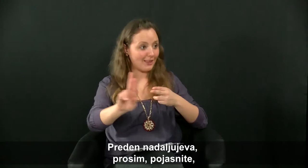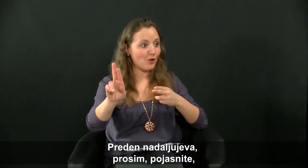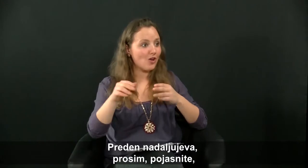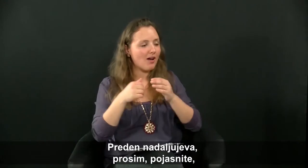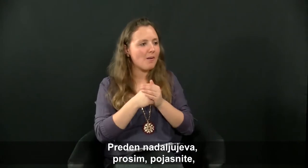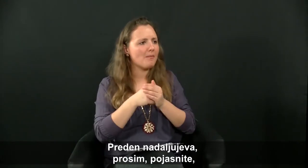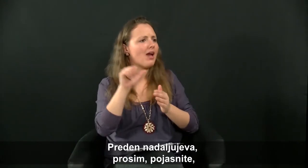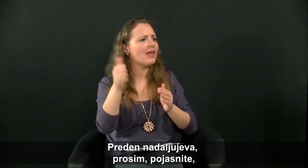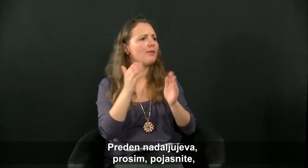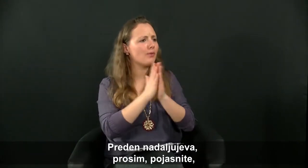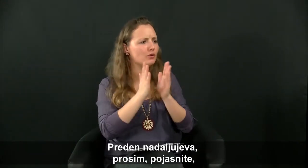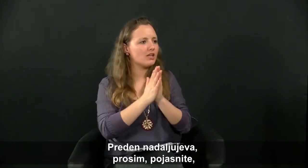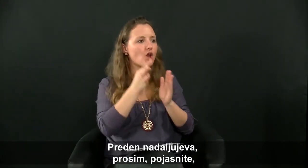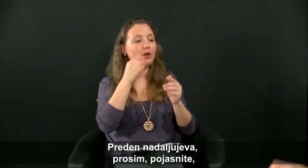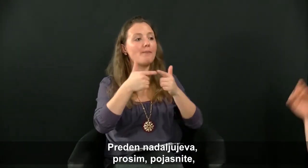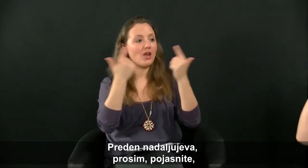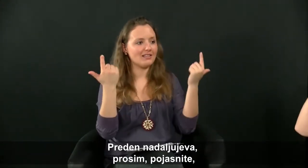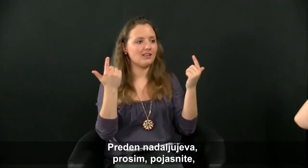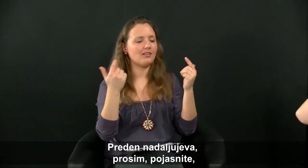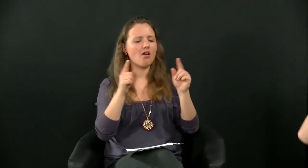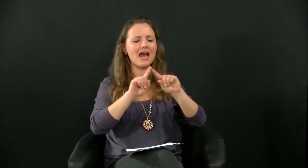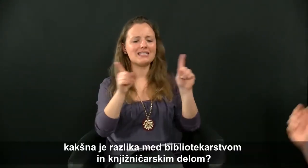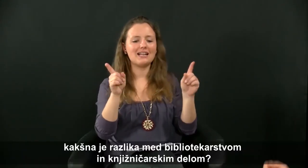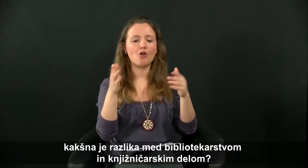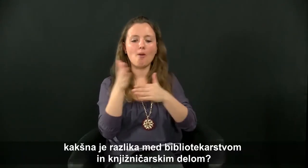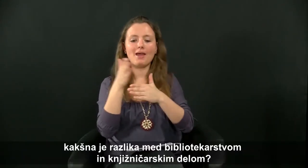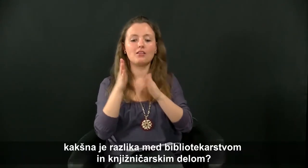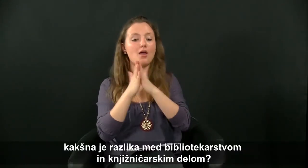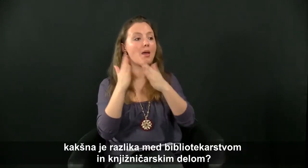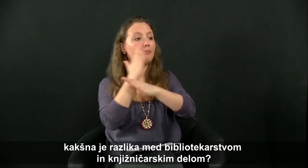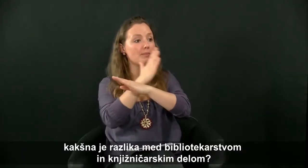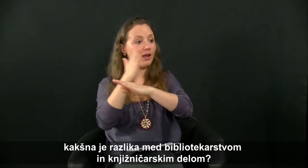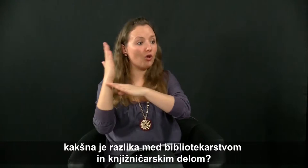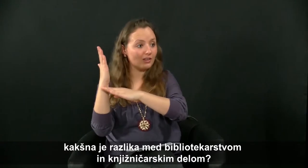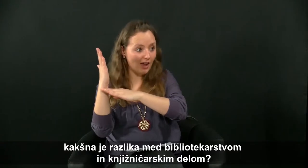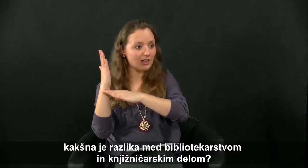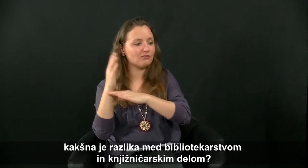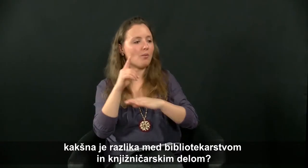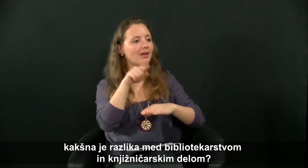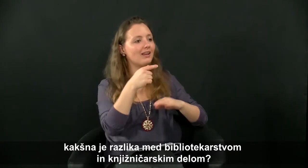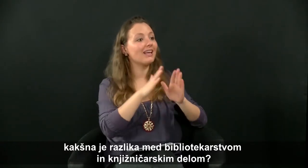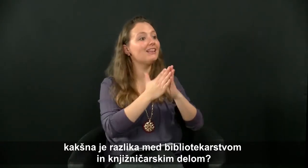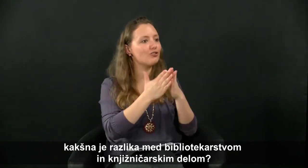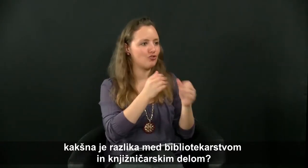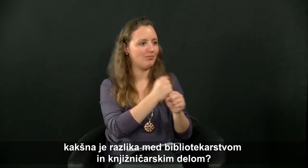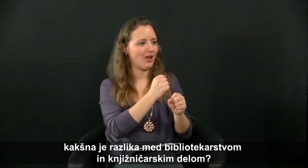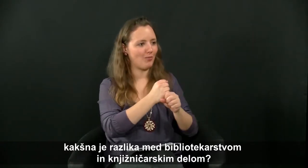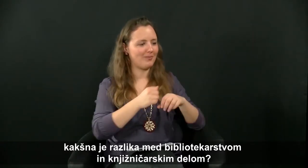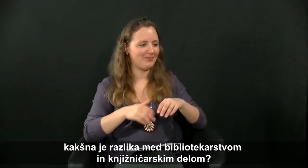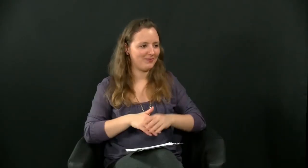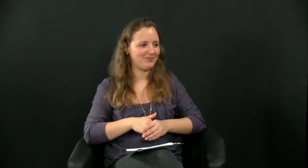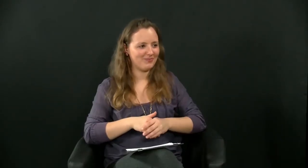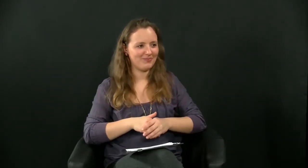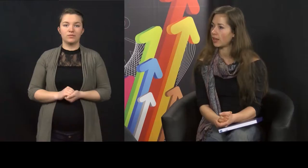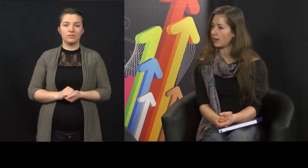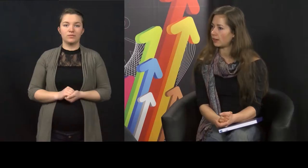Preden nadaljujeva, naj bi poprosila še pojasniti razliko med bibliotekarstvom in knjižničnim delom.